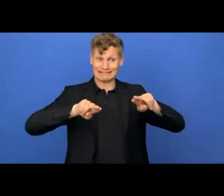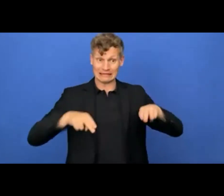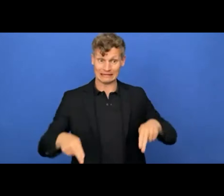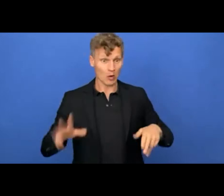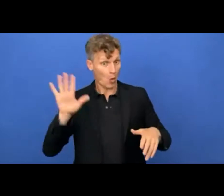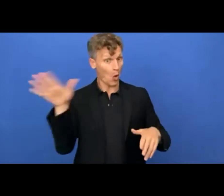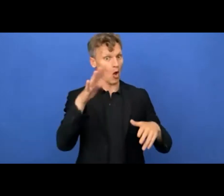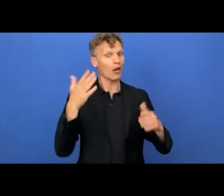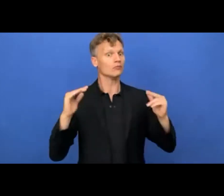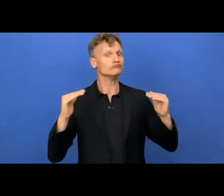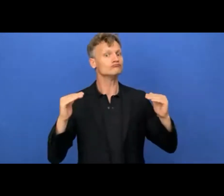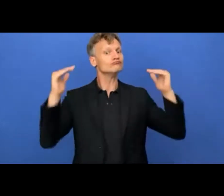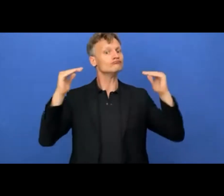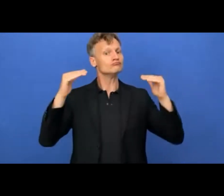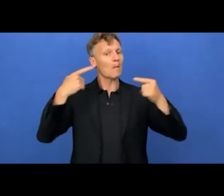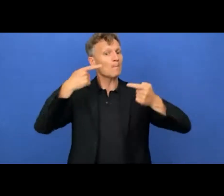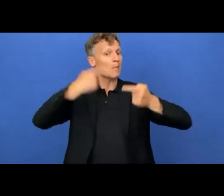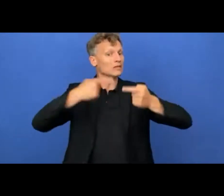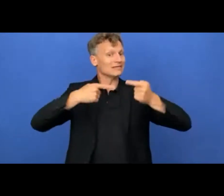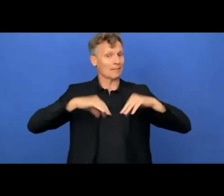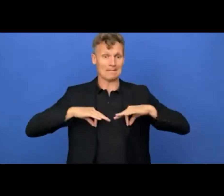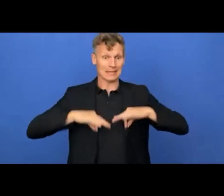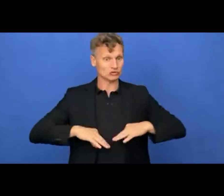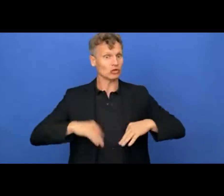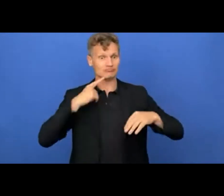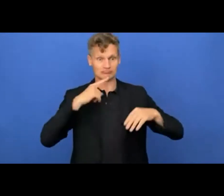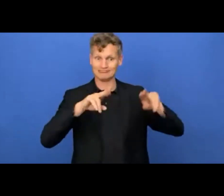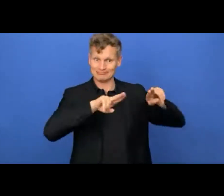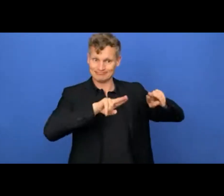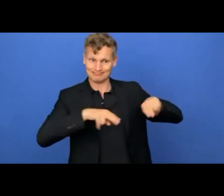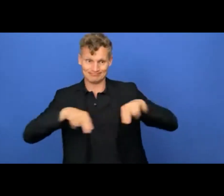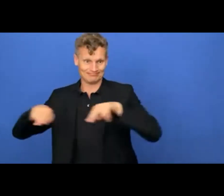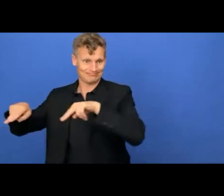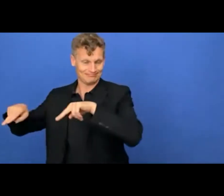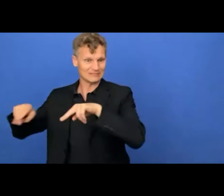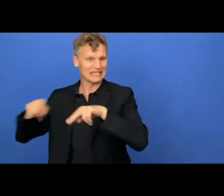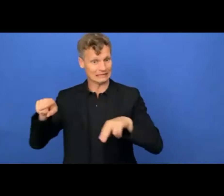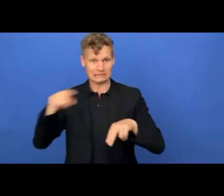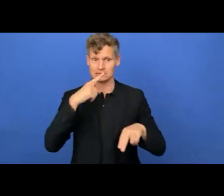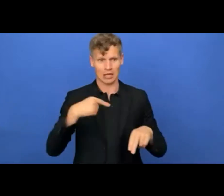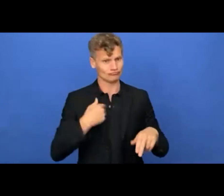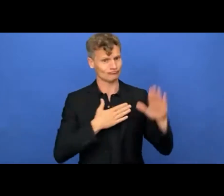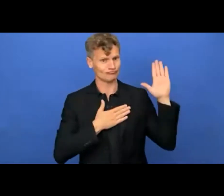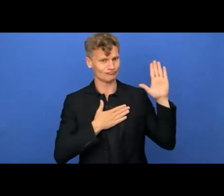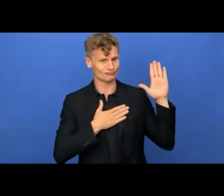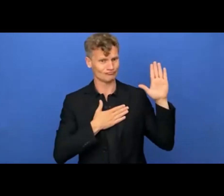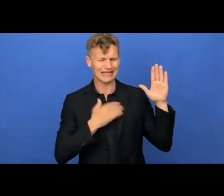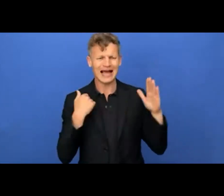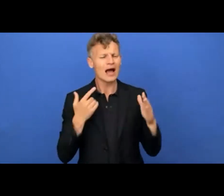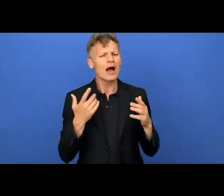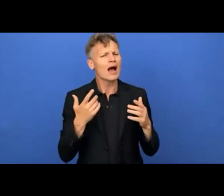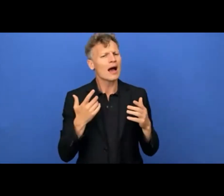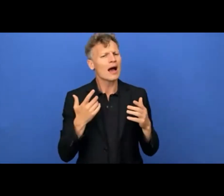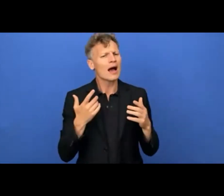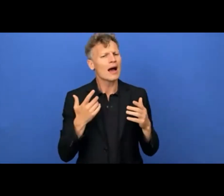niveau, et cela représente leur engagement. Pourquoi cela est-il important? C'est que ce ne sont pas des événements